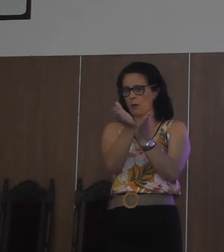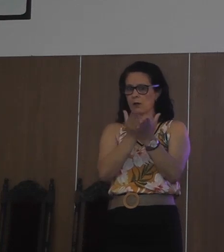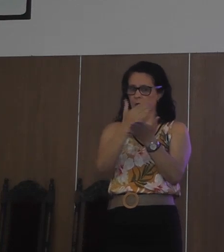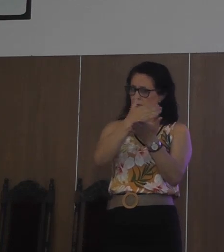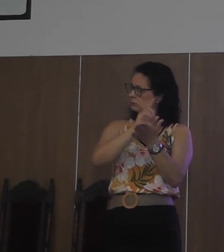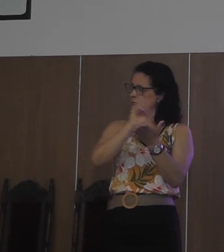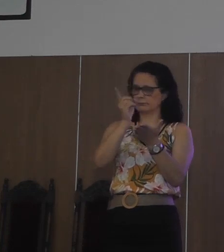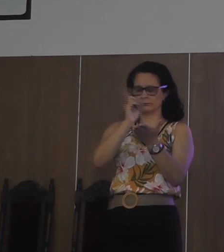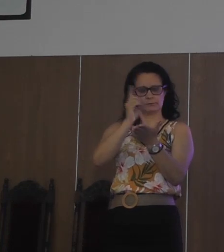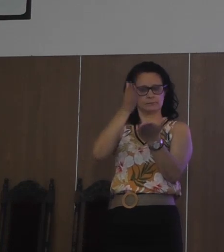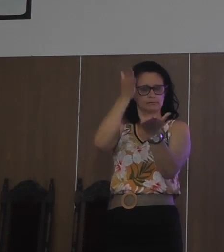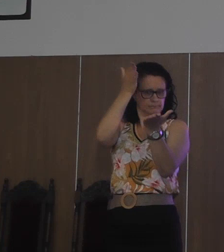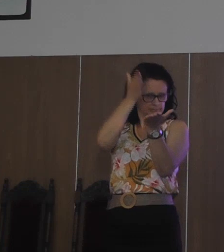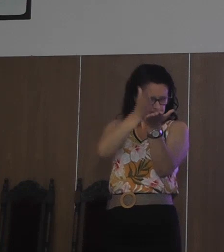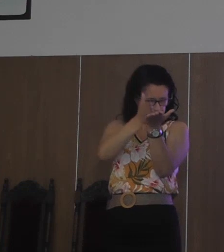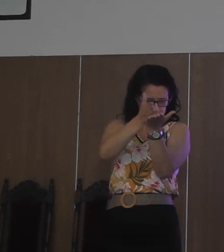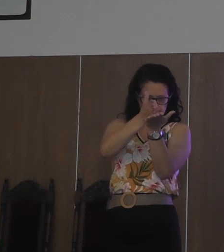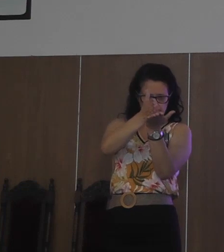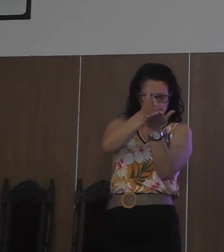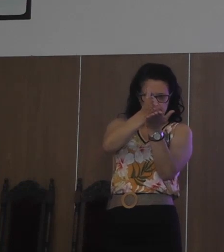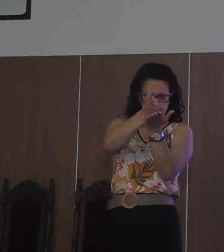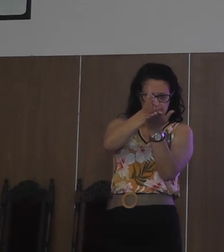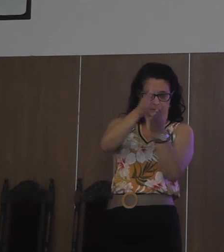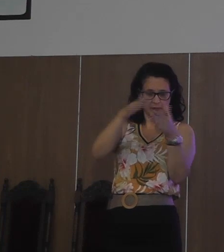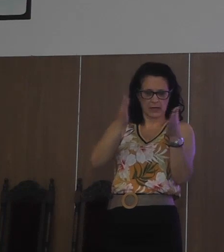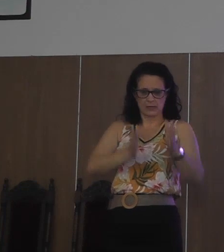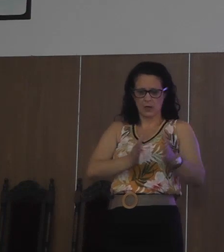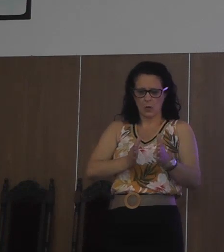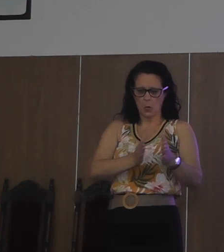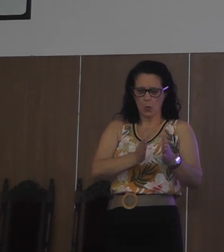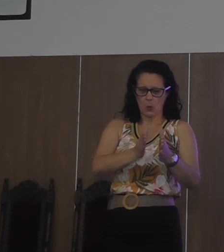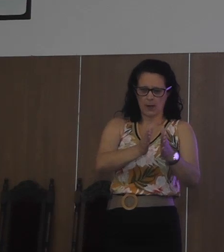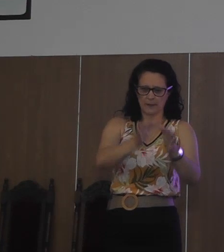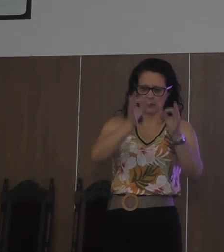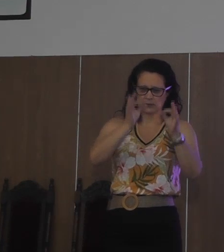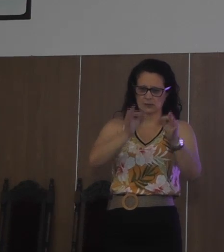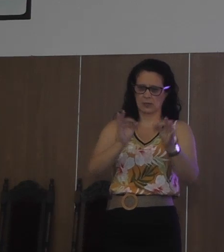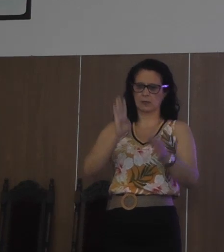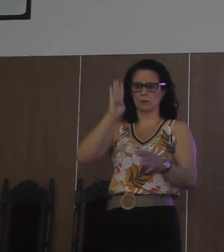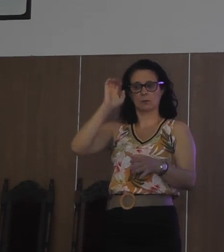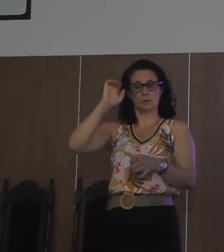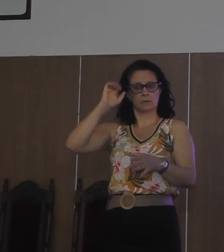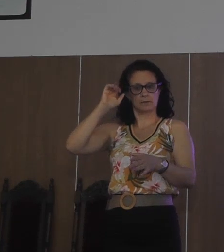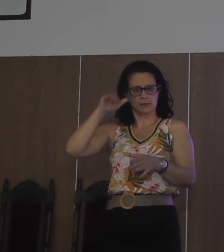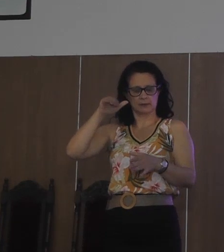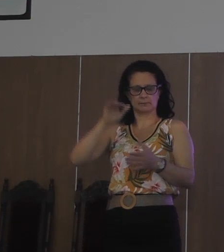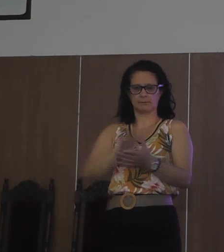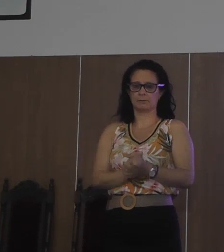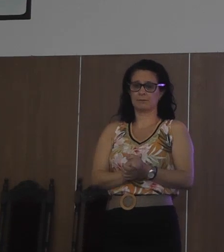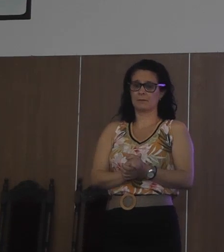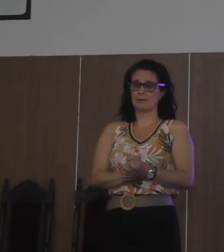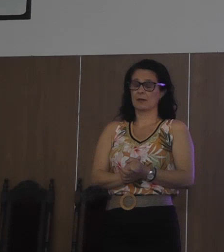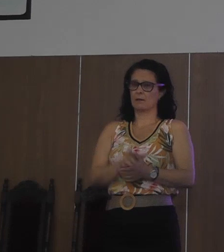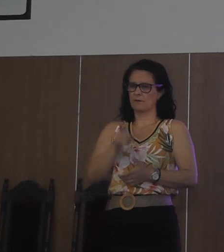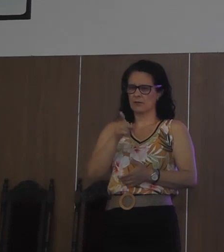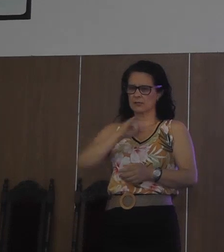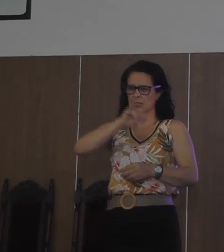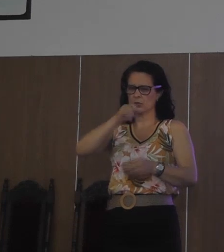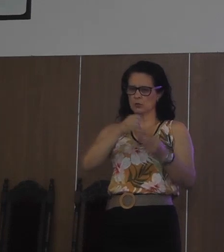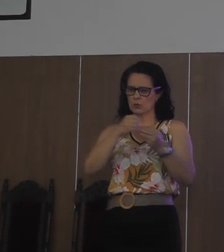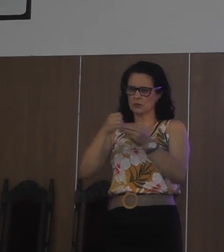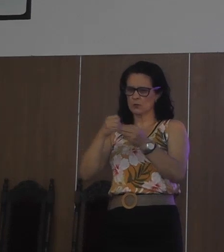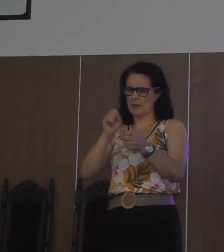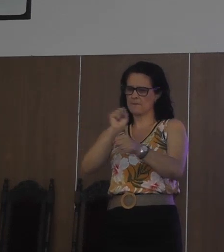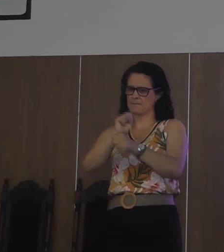esquerda, para que sejas bem-sucedido por onde quer que andares. Não cesses de falar deste livro da